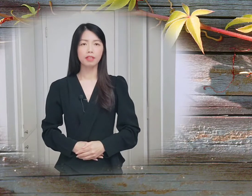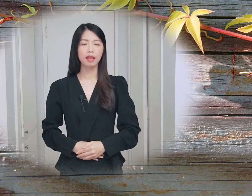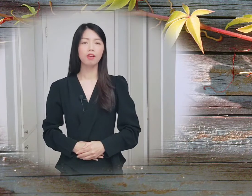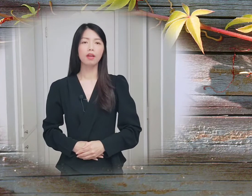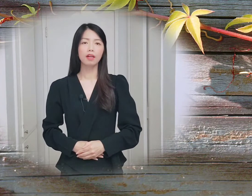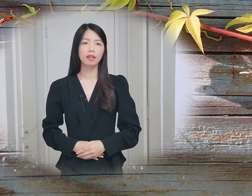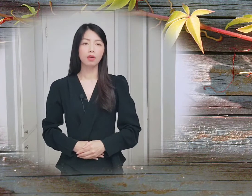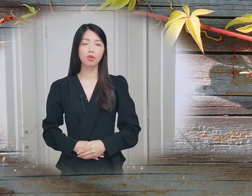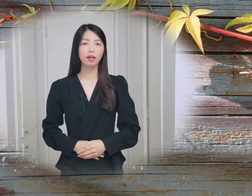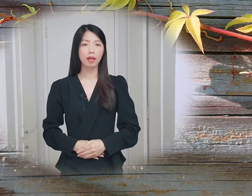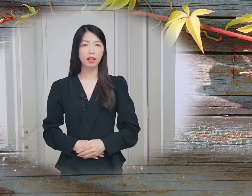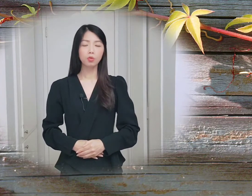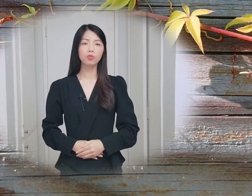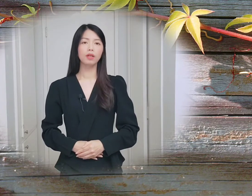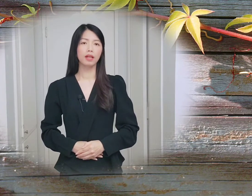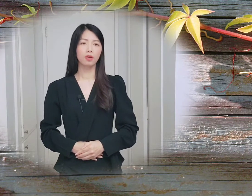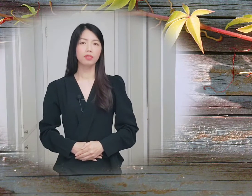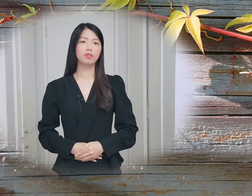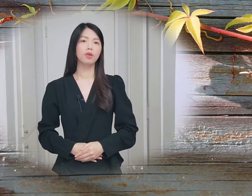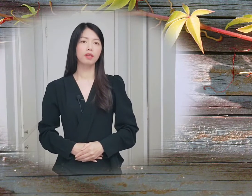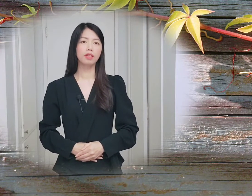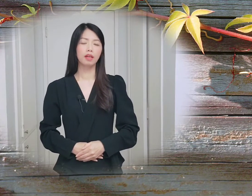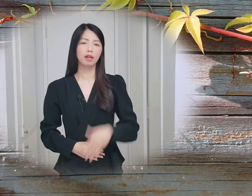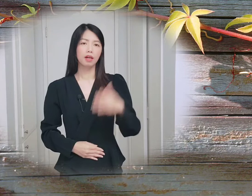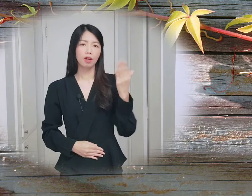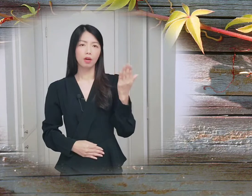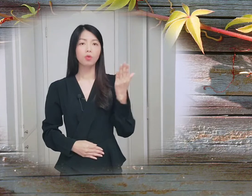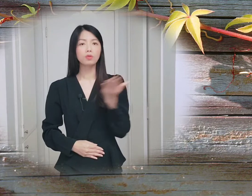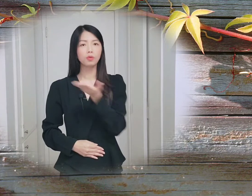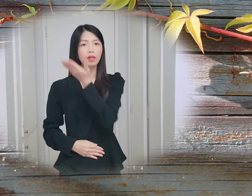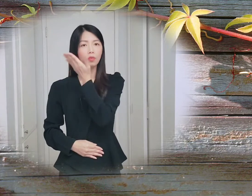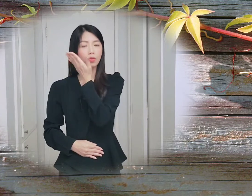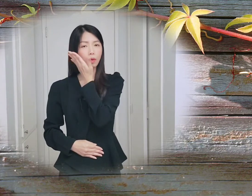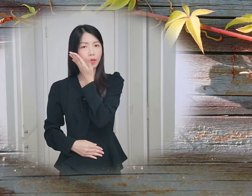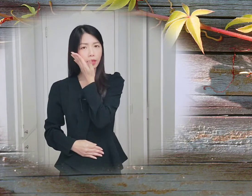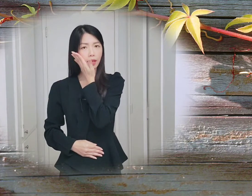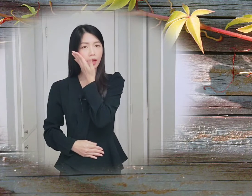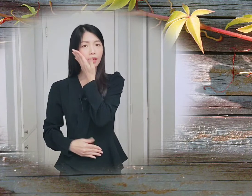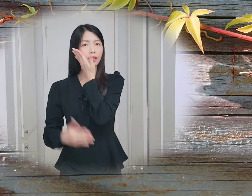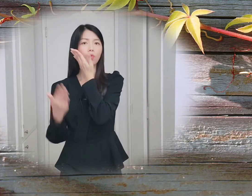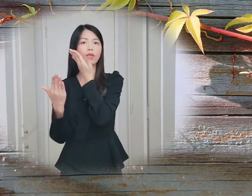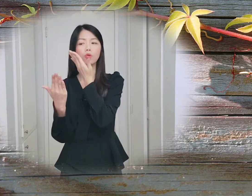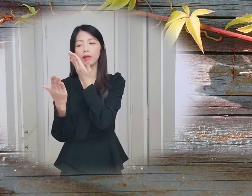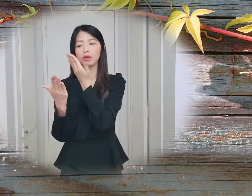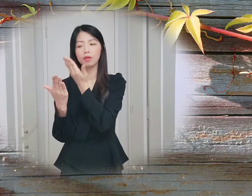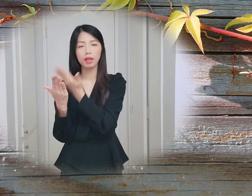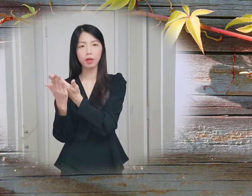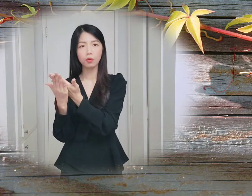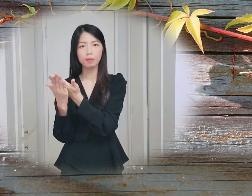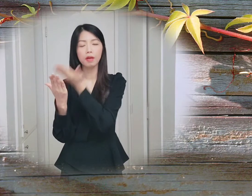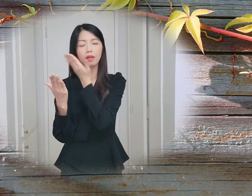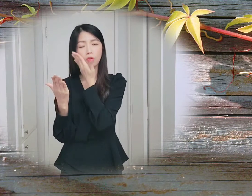합하시면 되는데요. 일단 귀하다, 소중하다 이런 뜻의 수어는 오른손을 왼쪽 뺨에 댔다가 그대로 왼손 바닥